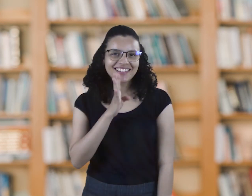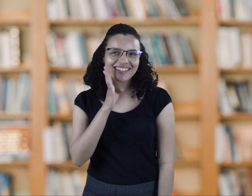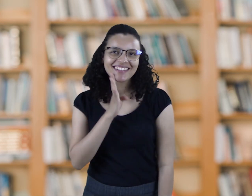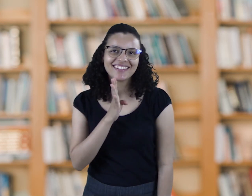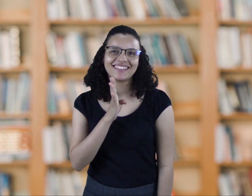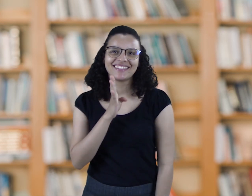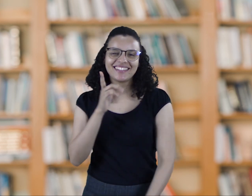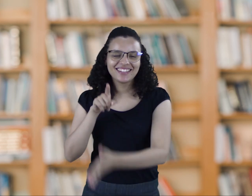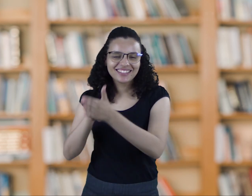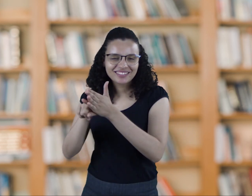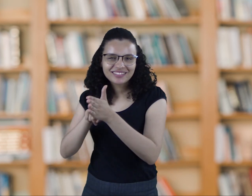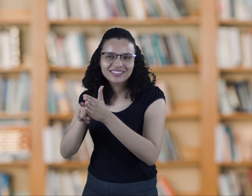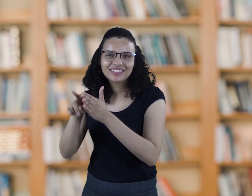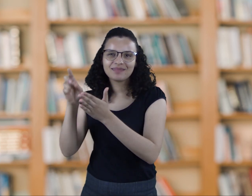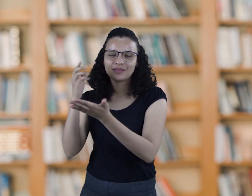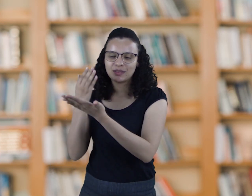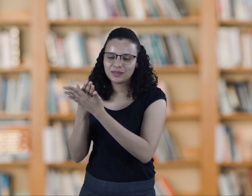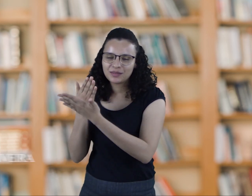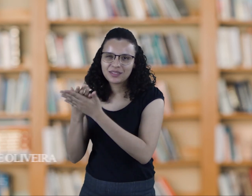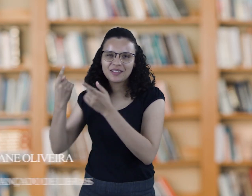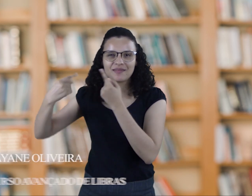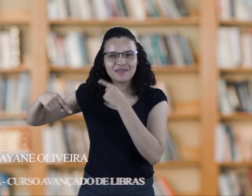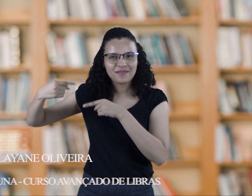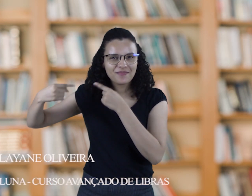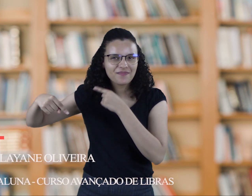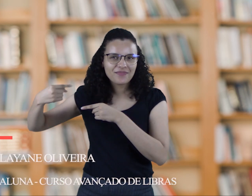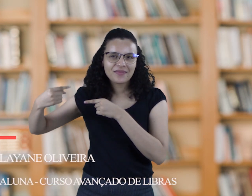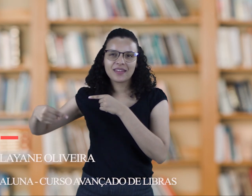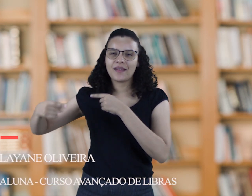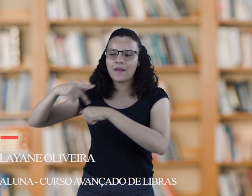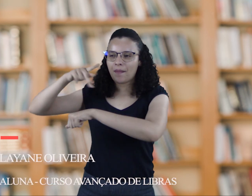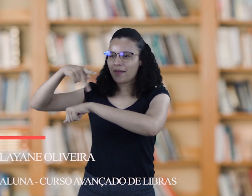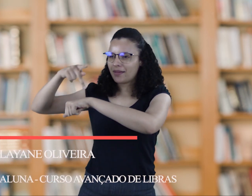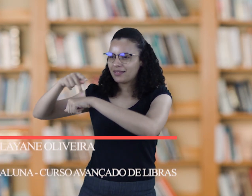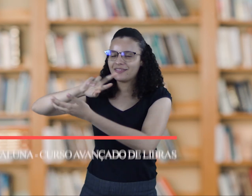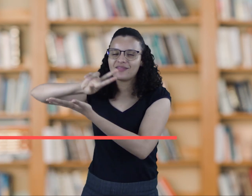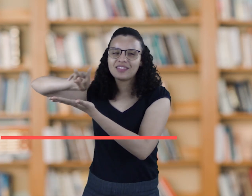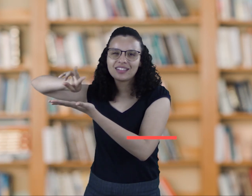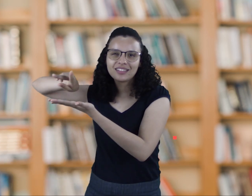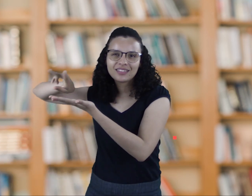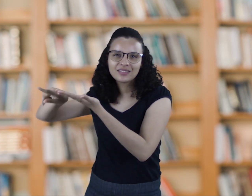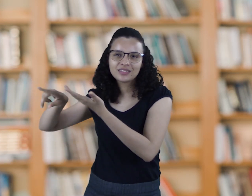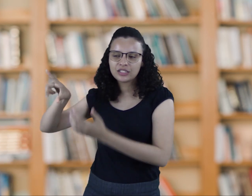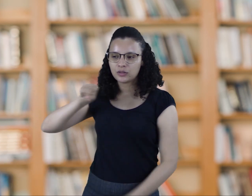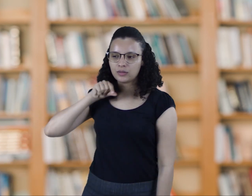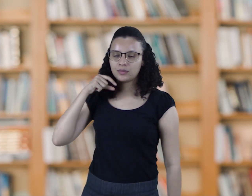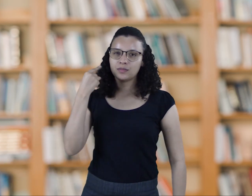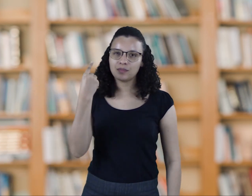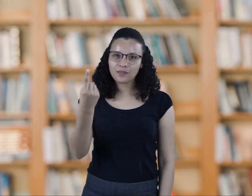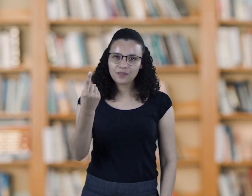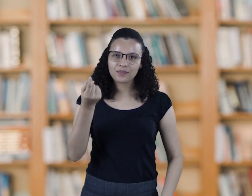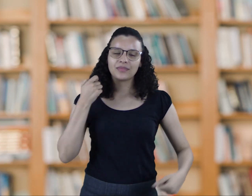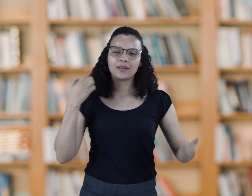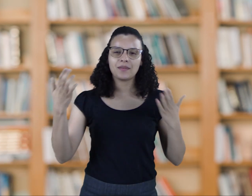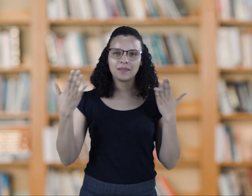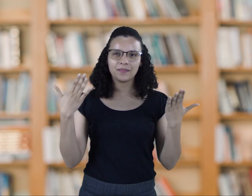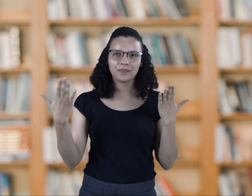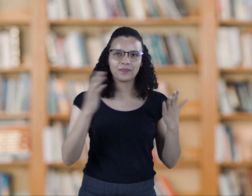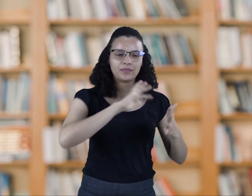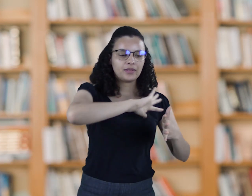É isso aí! Pesquisamos, estudamos e debatemos sobre vários países para podermos fazer uma comparação da